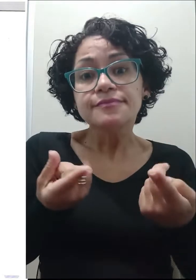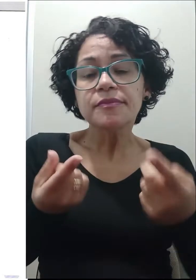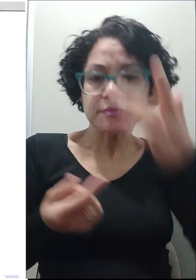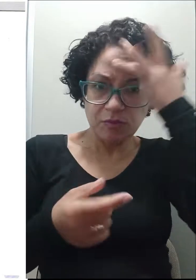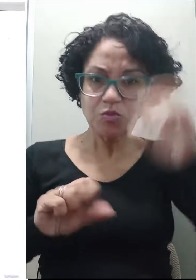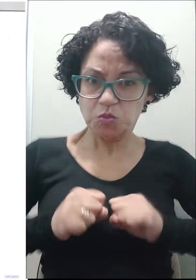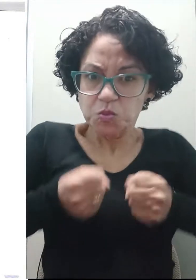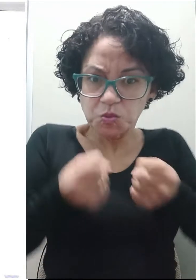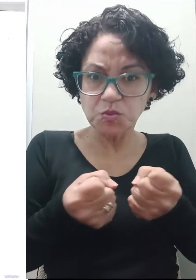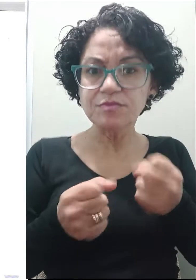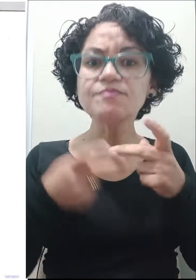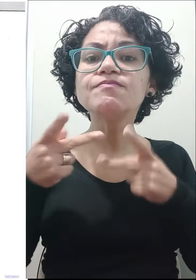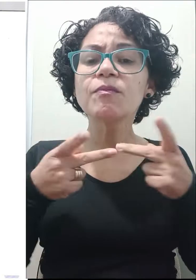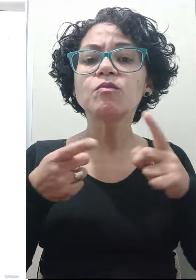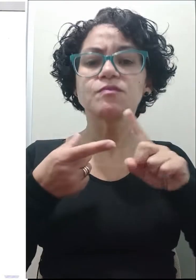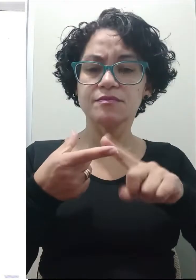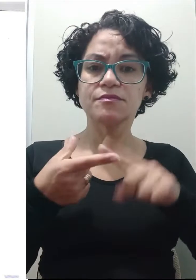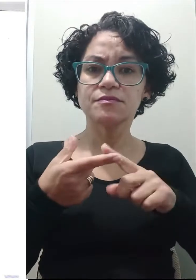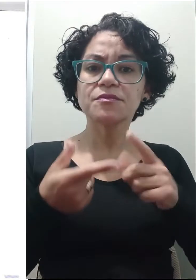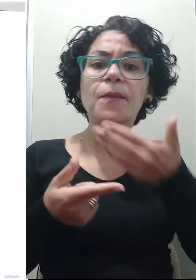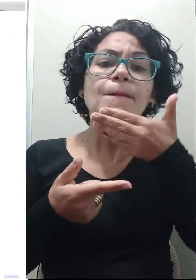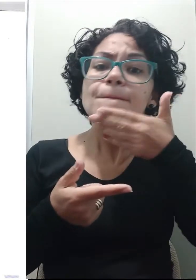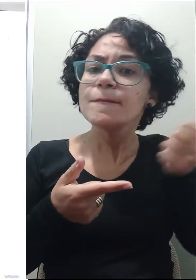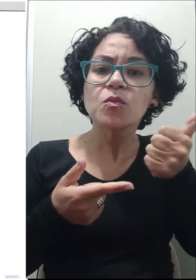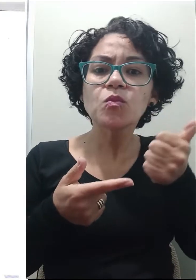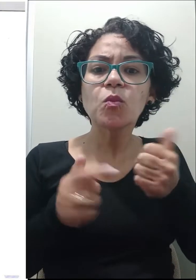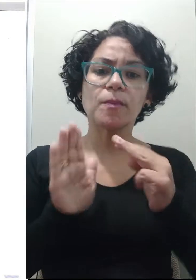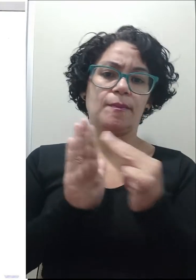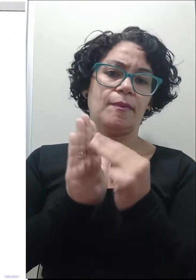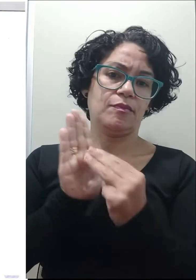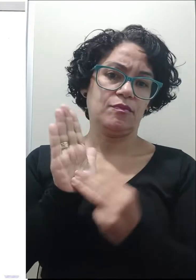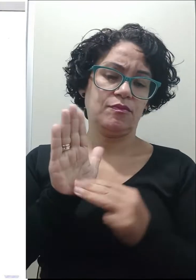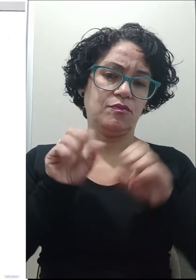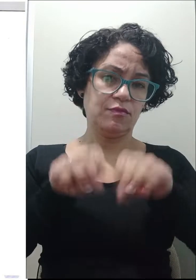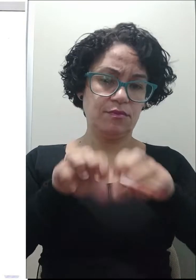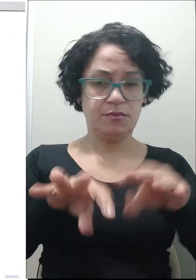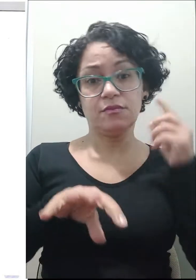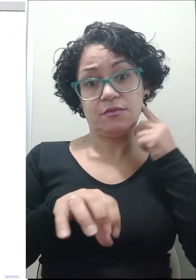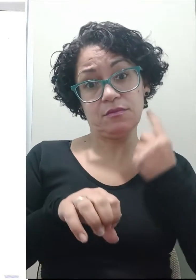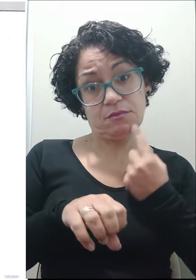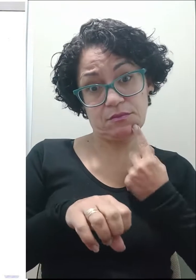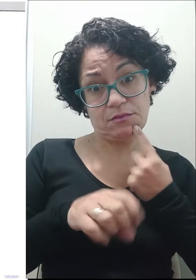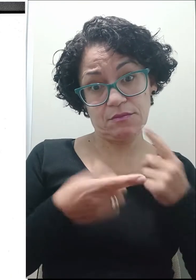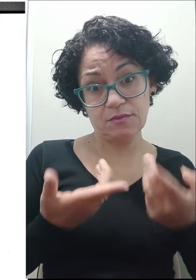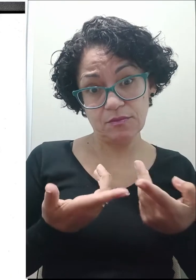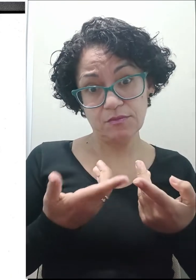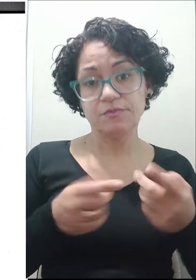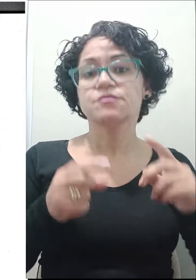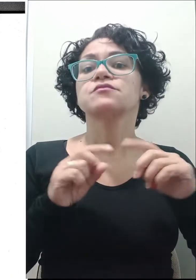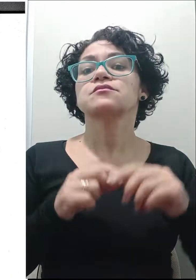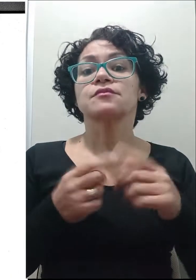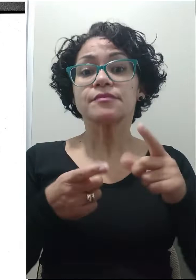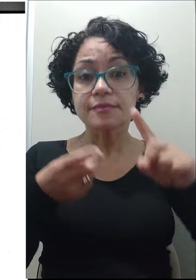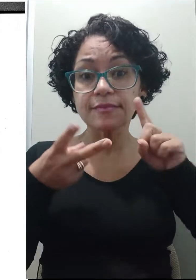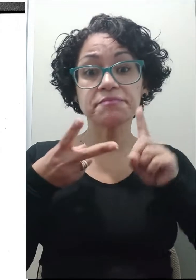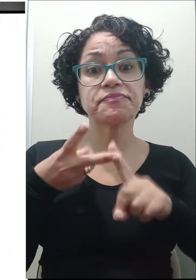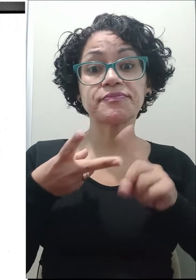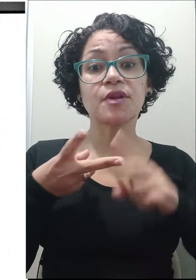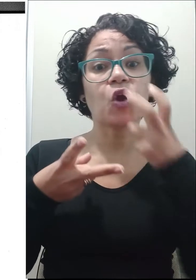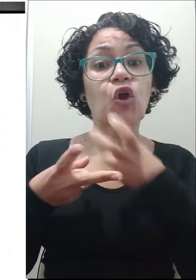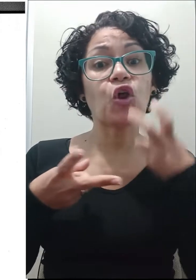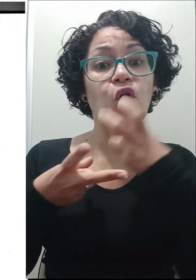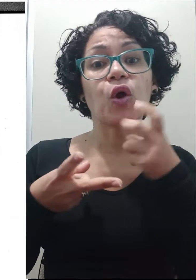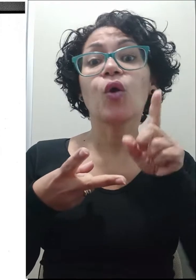Seus defensores afirmavam que era o melhor procedimento para a educação de surdos. O oralismo